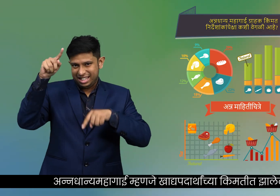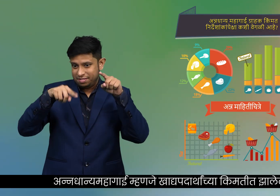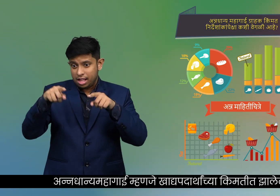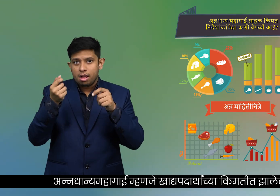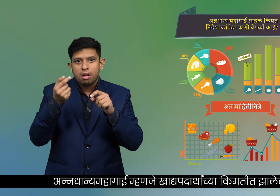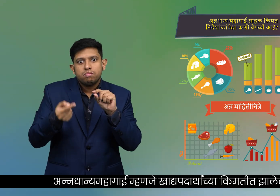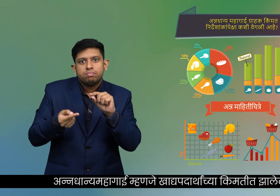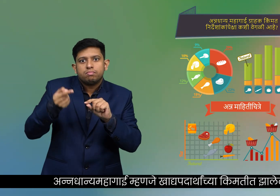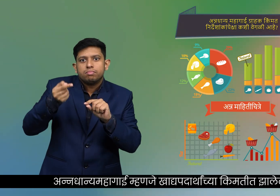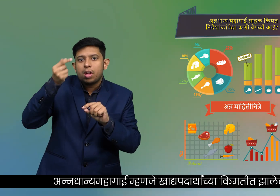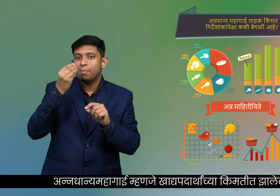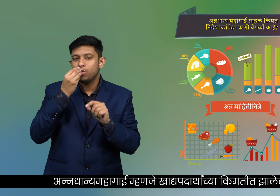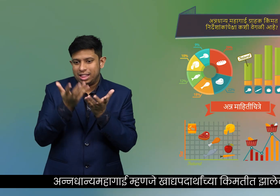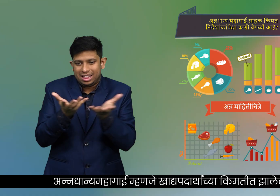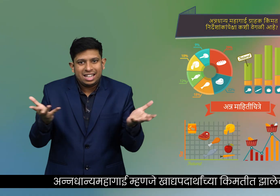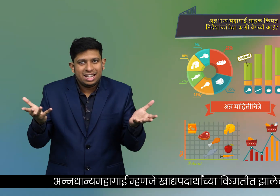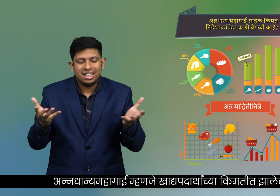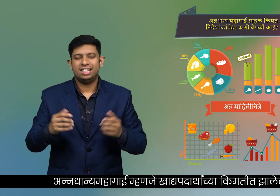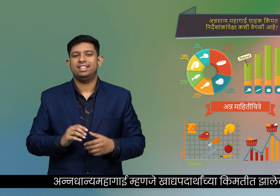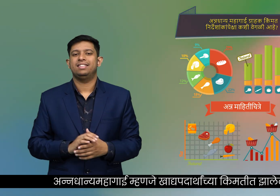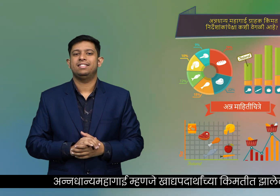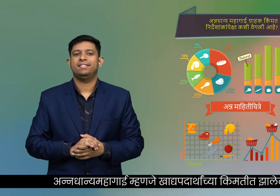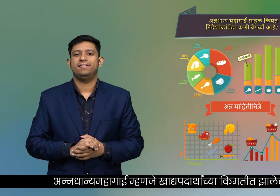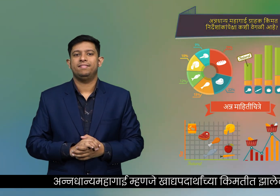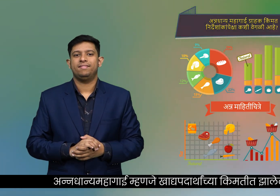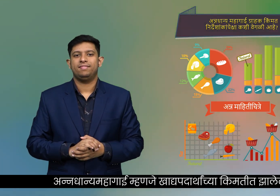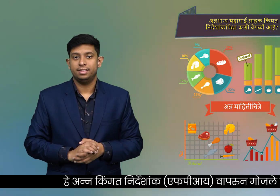अन्नधान्य महागाई म्हणजे खाद्यपदार्थांची किंमतीत झालेली